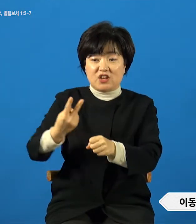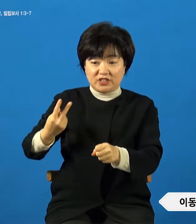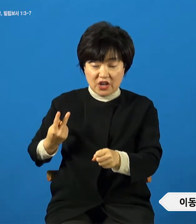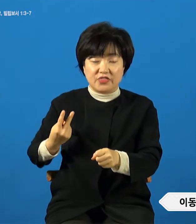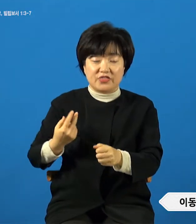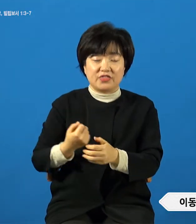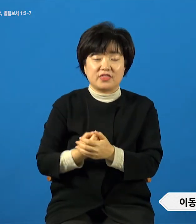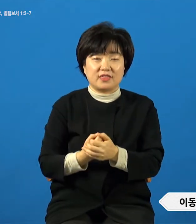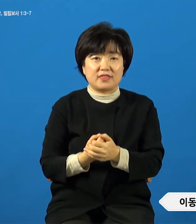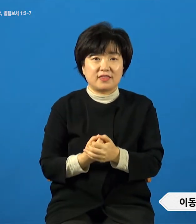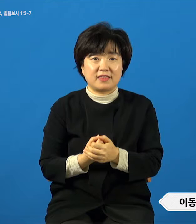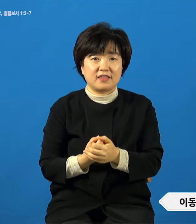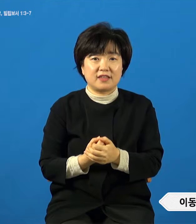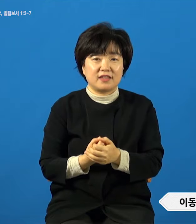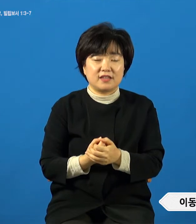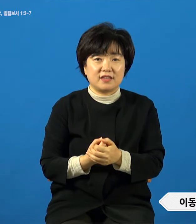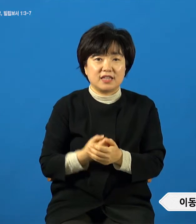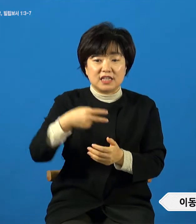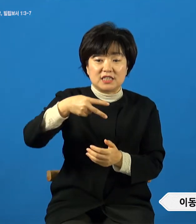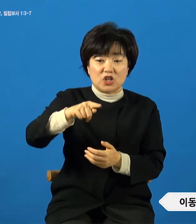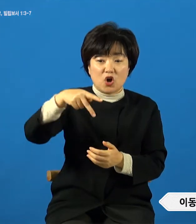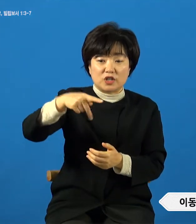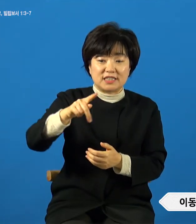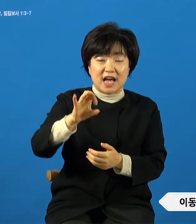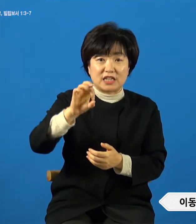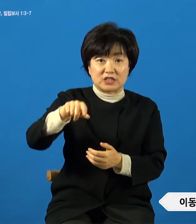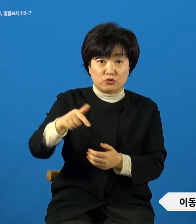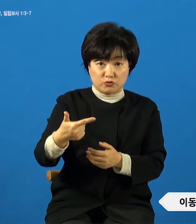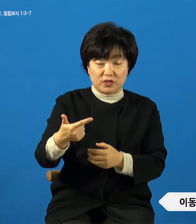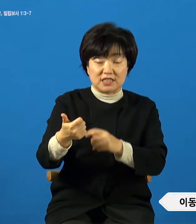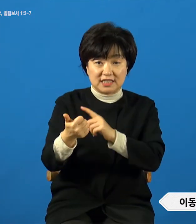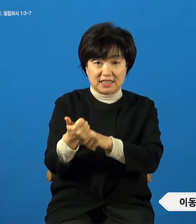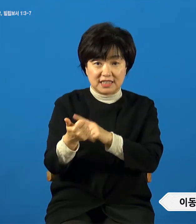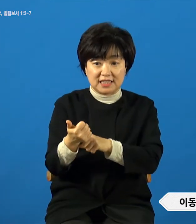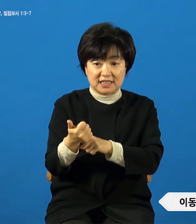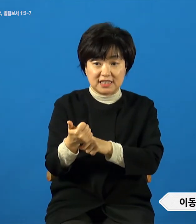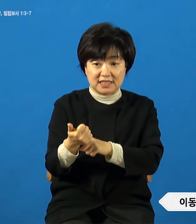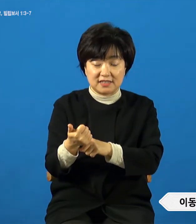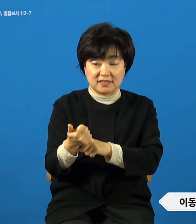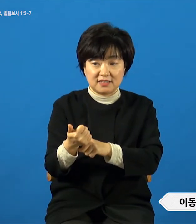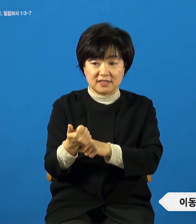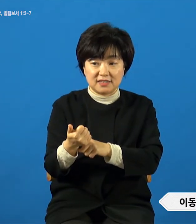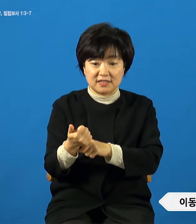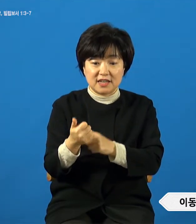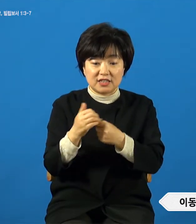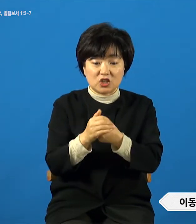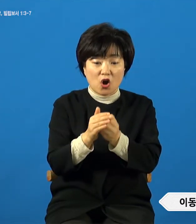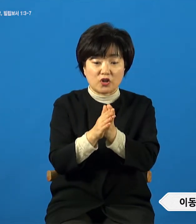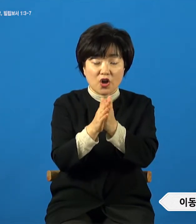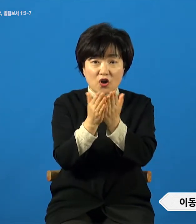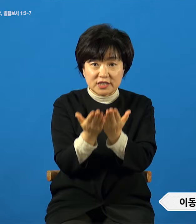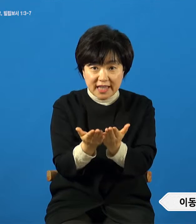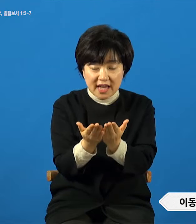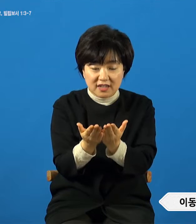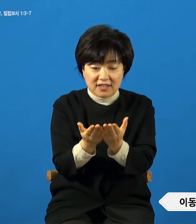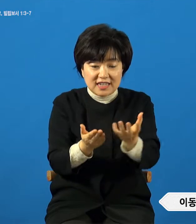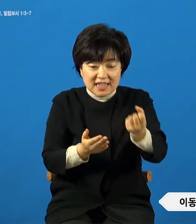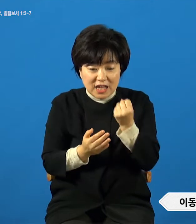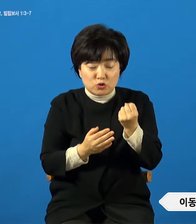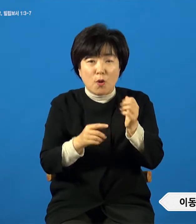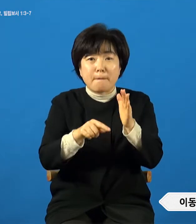1883년에 그는 서상윤은 자기가 친히 선교사의 도움으로 번역한 성경 100권을